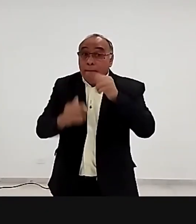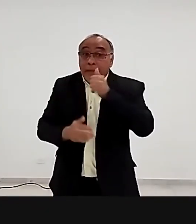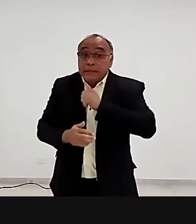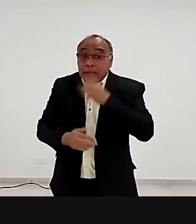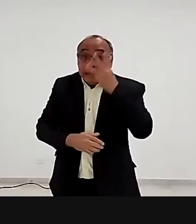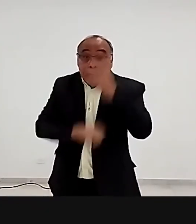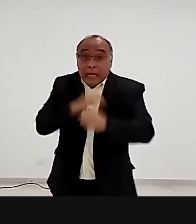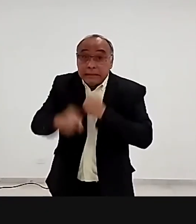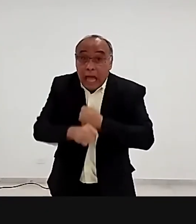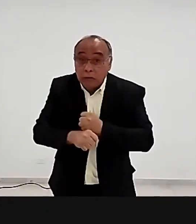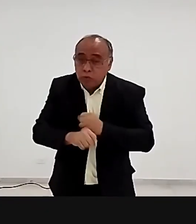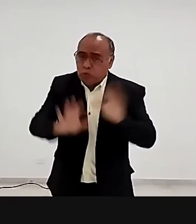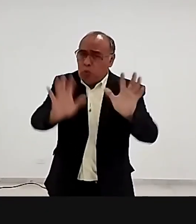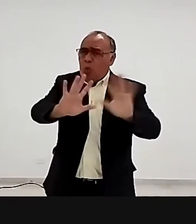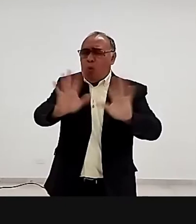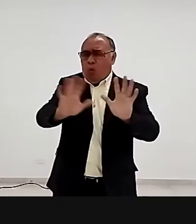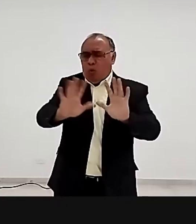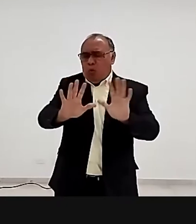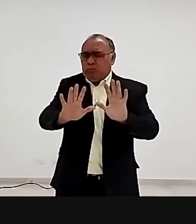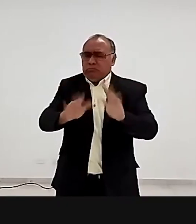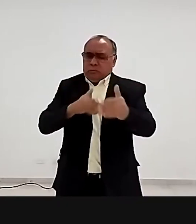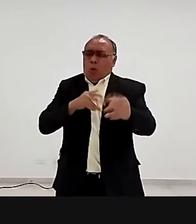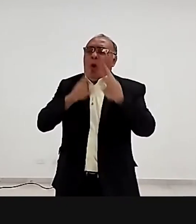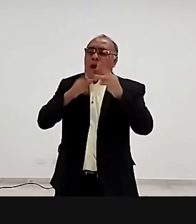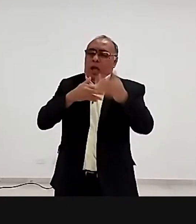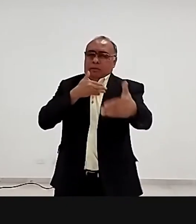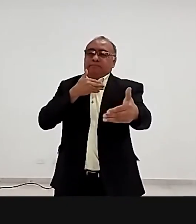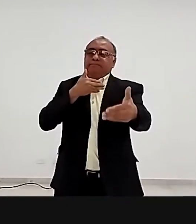los contactos para